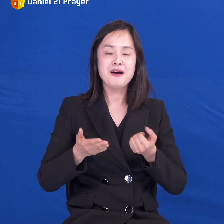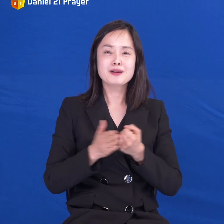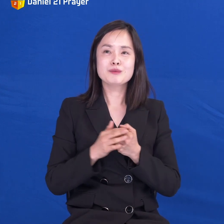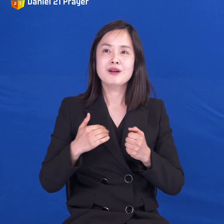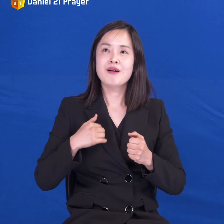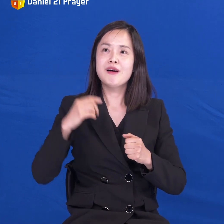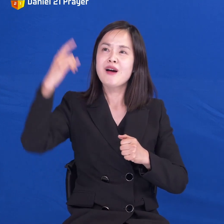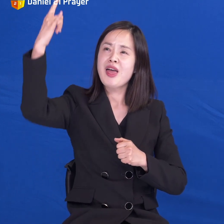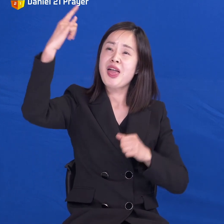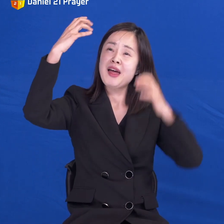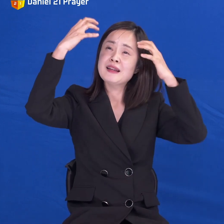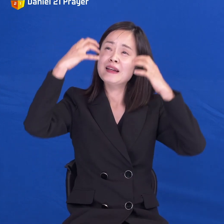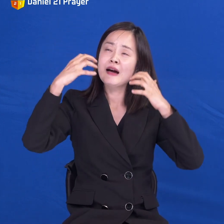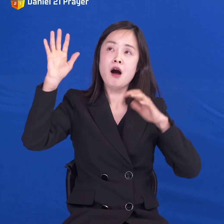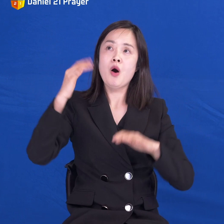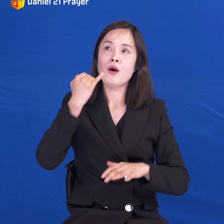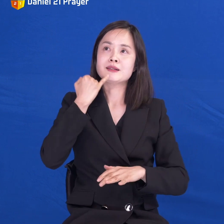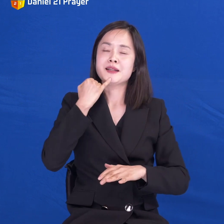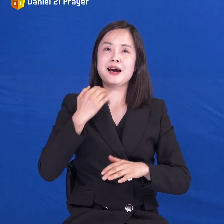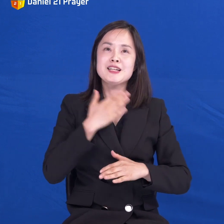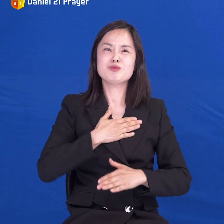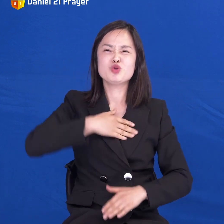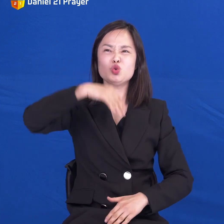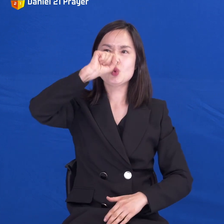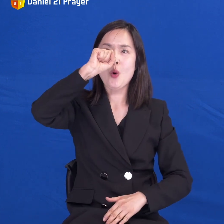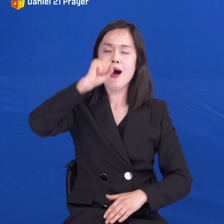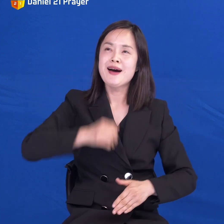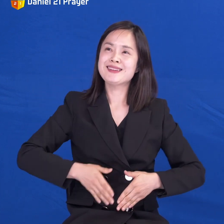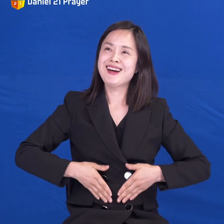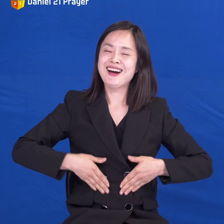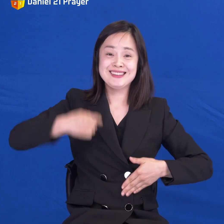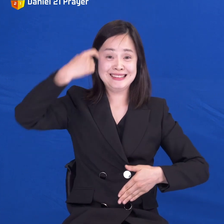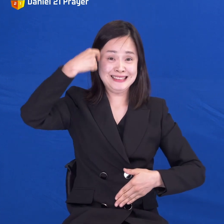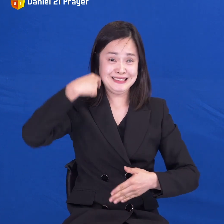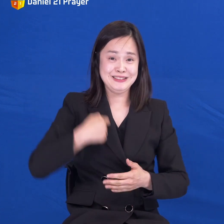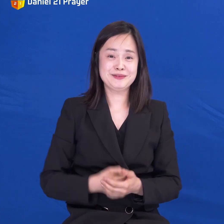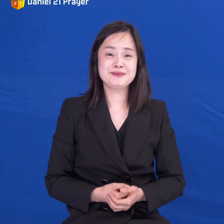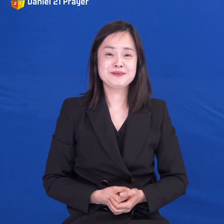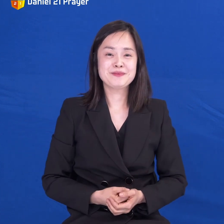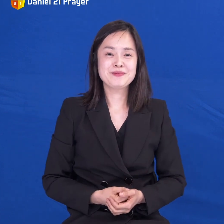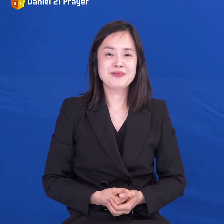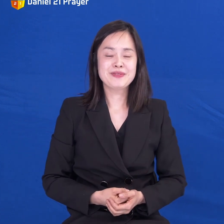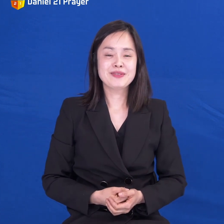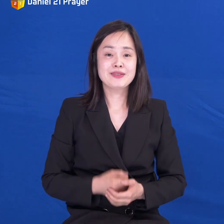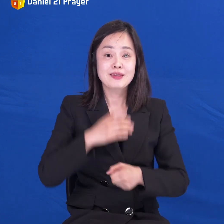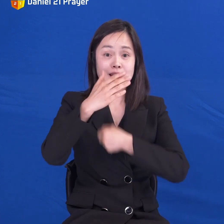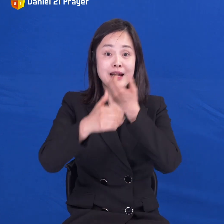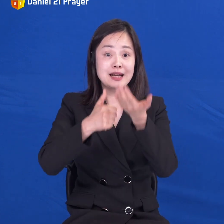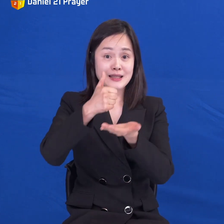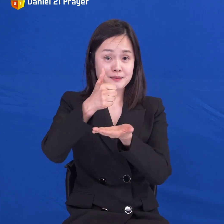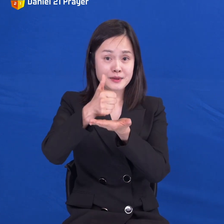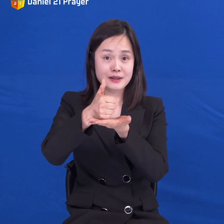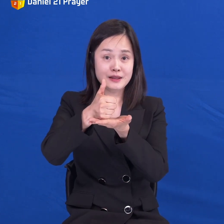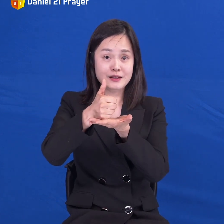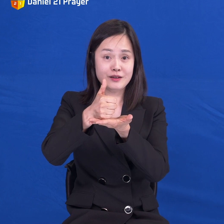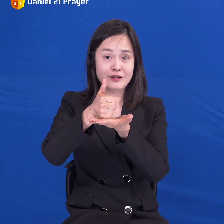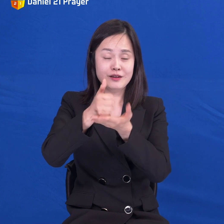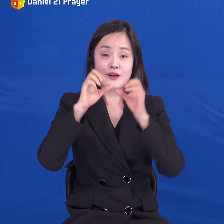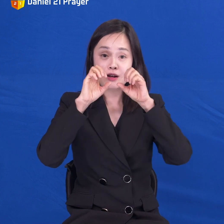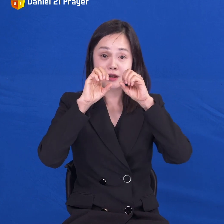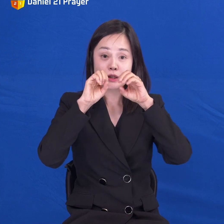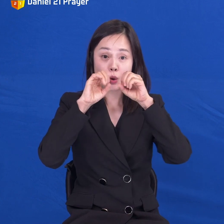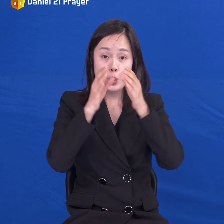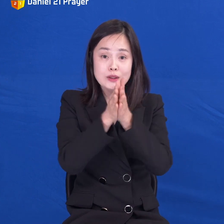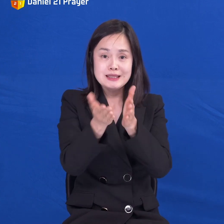느껴집니다. 그리고 사람을 향한 사랑이 나오기 시작합니다. 하나님께서 선교 전에 저를 통해서 그